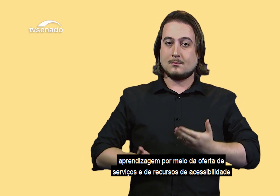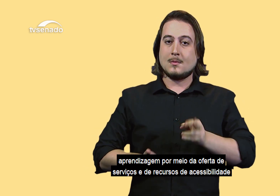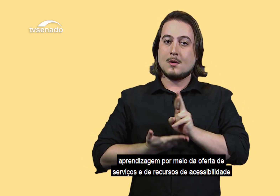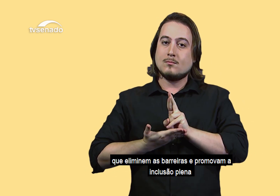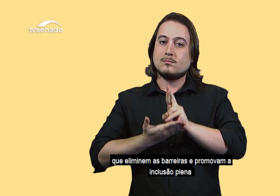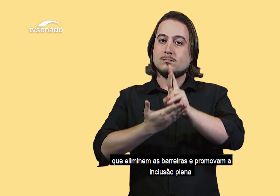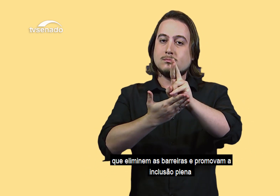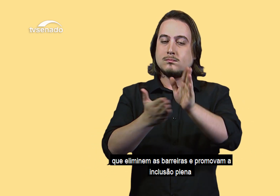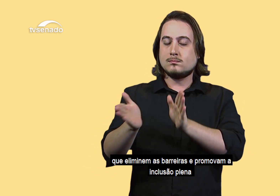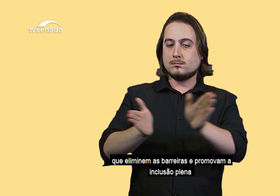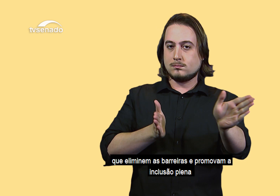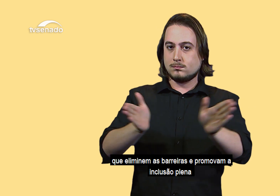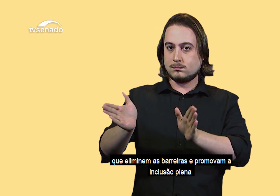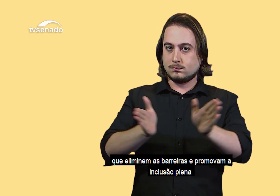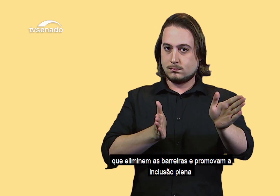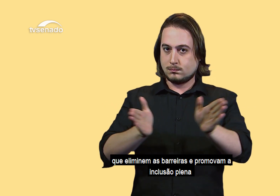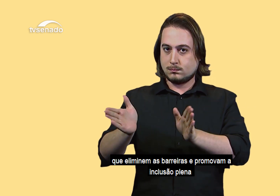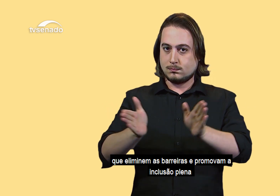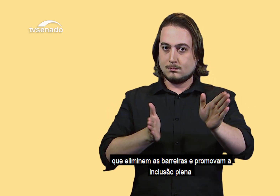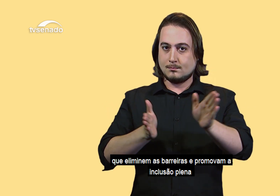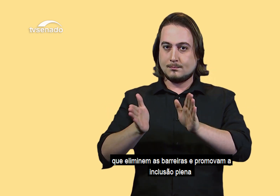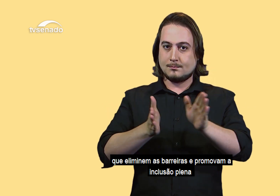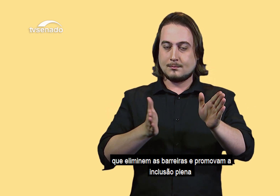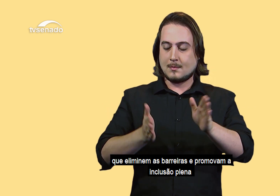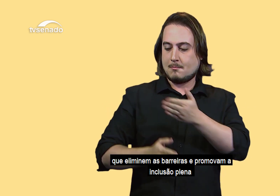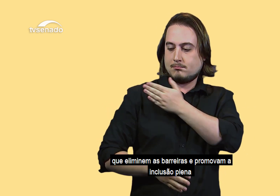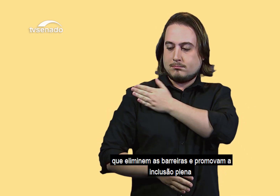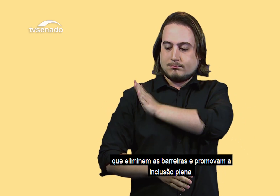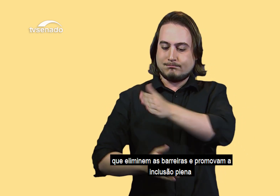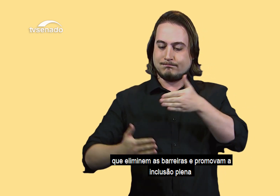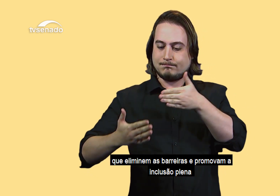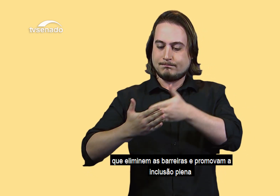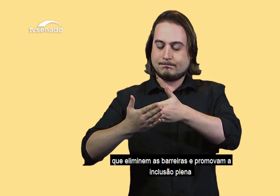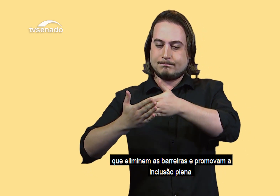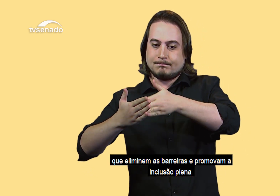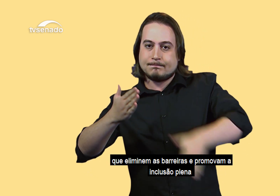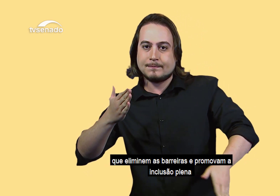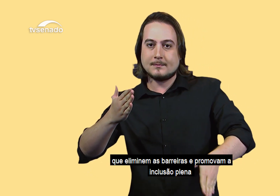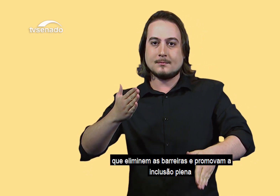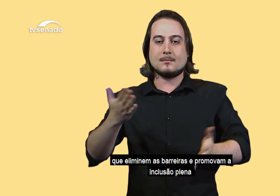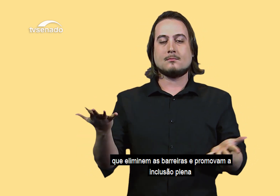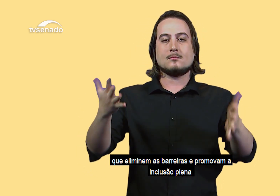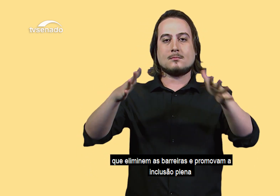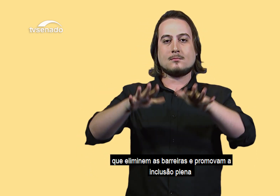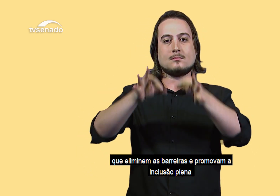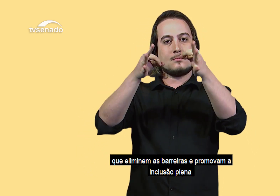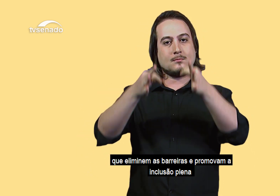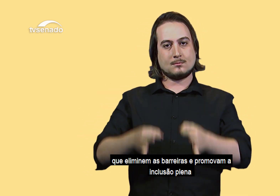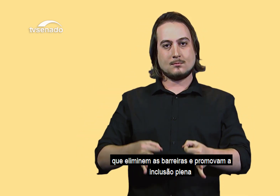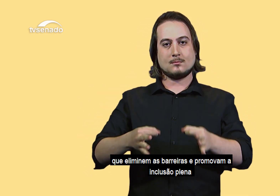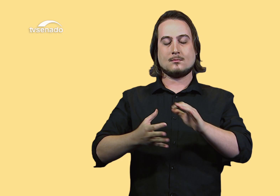de acessibilidade, que eliminem as barreiras e promovam a inclusão plena.